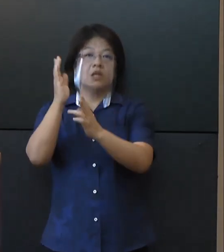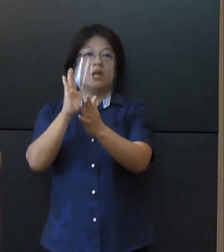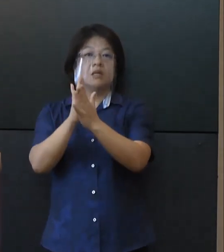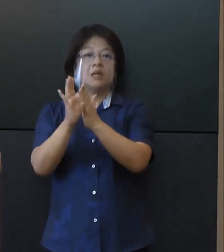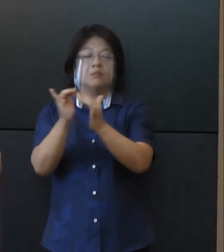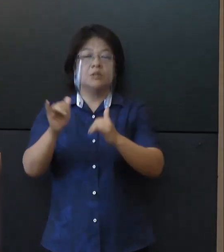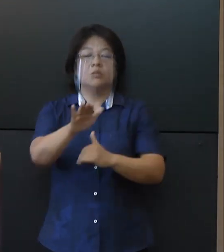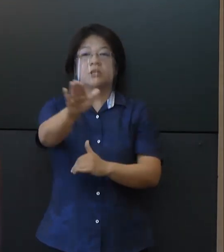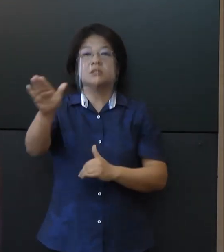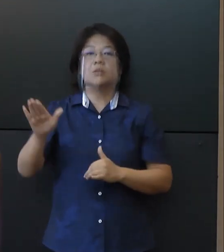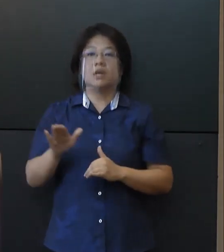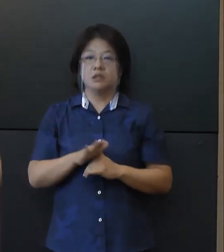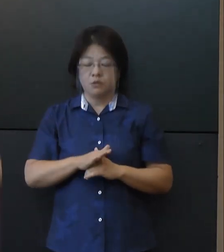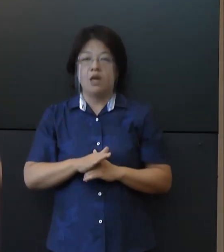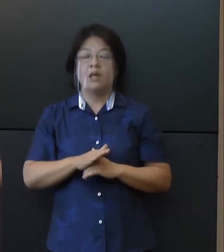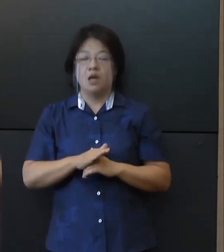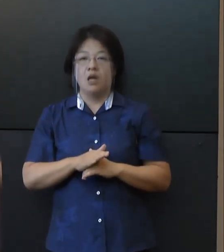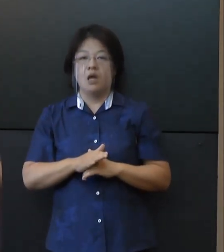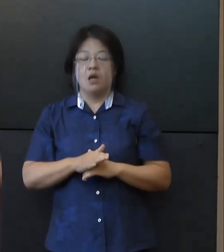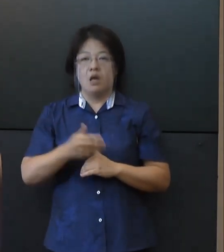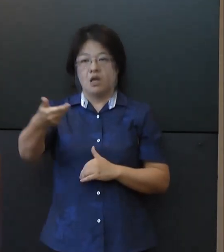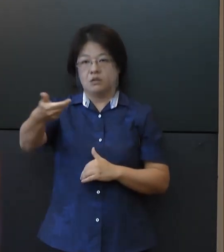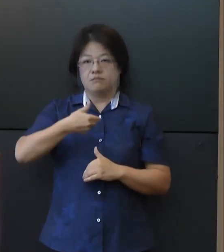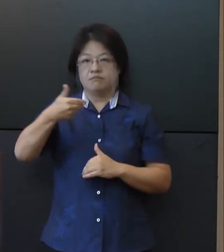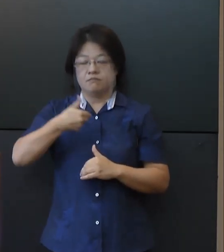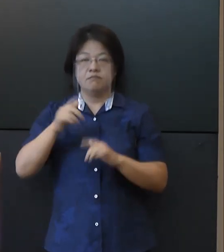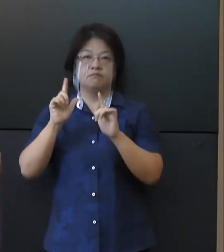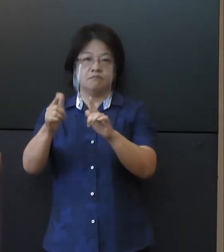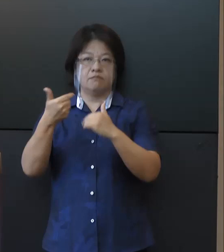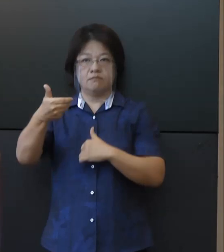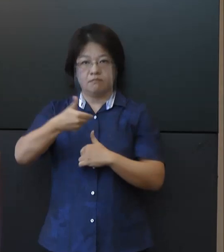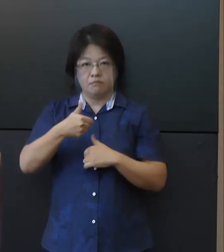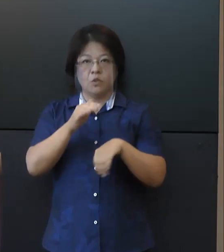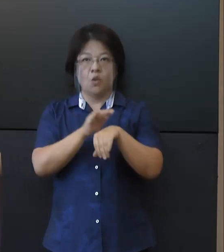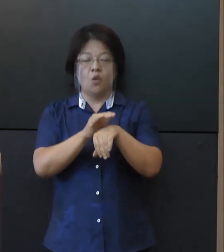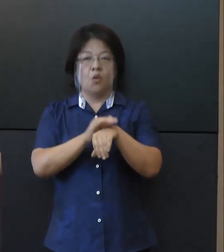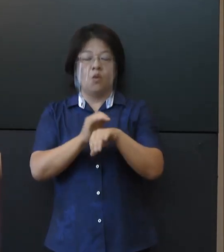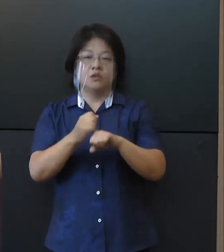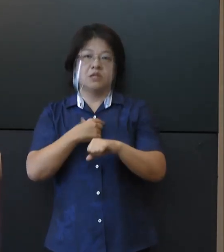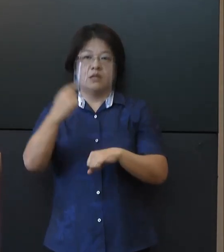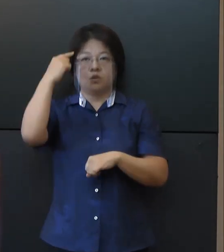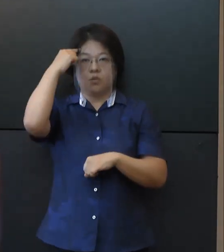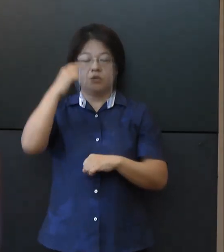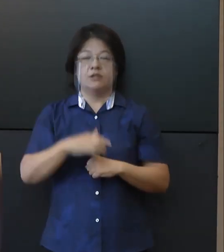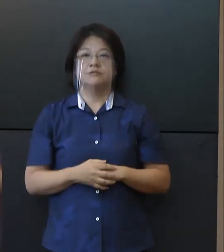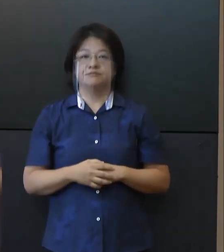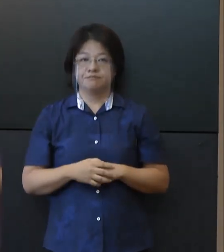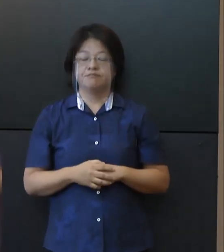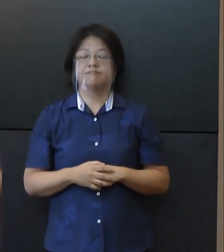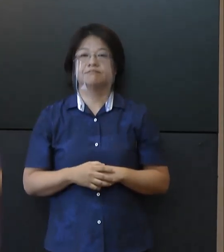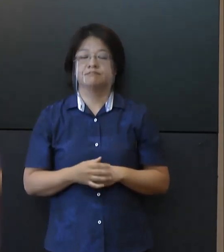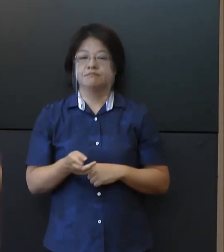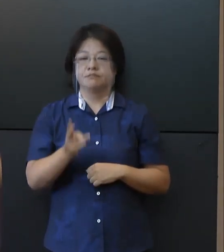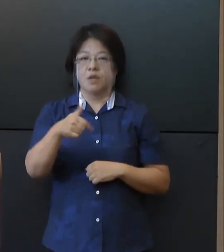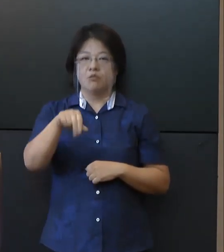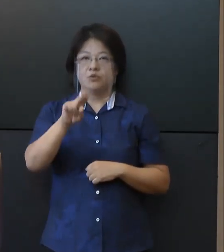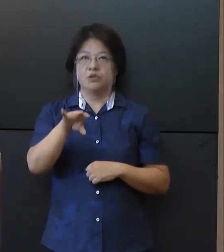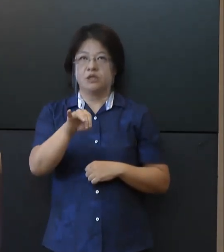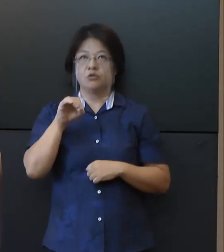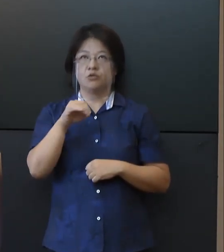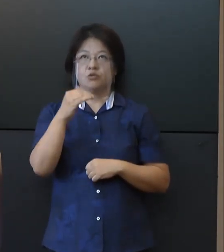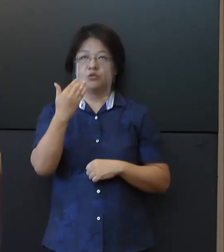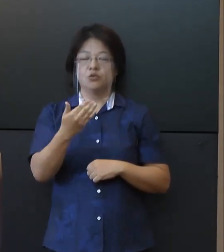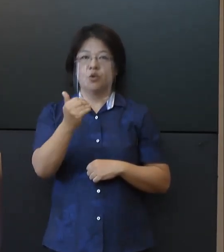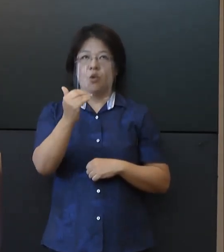本日からパブリックコメントを実施することとしております。県としましては、パブリックコメント終了